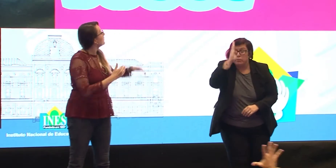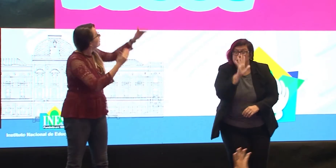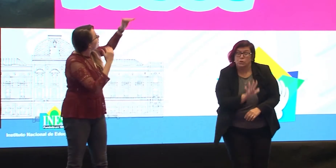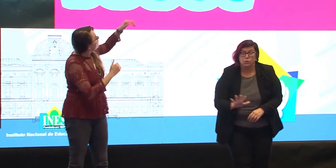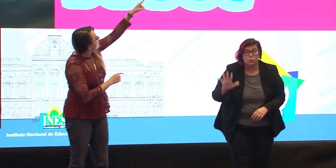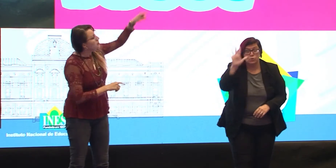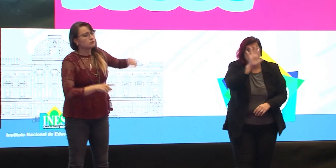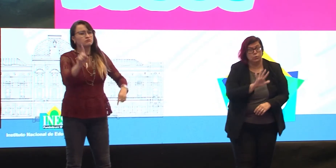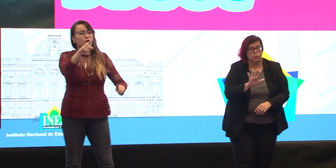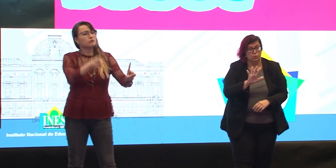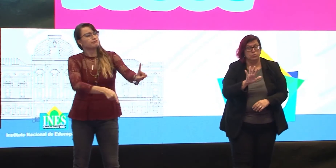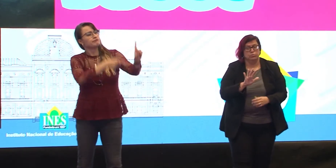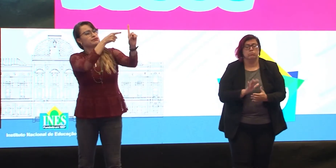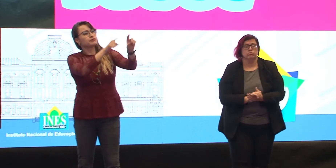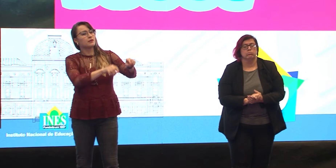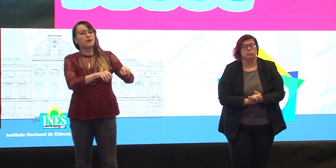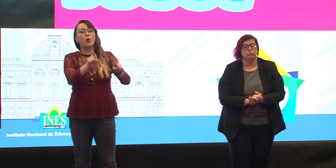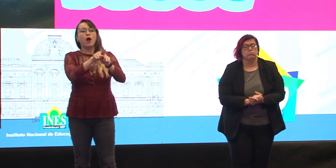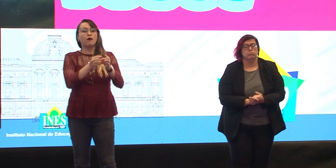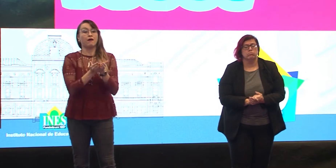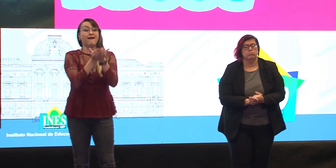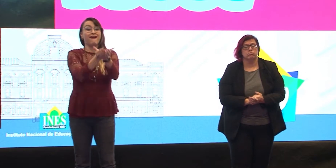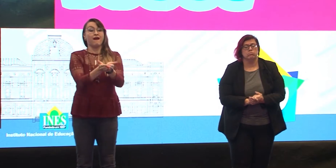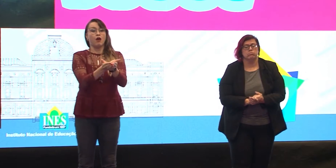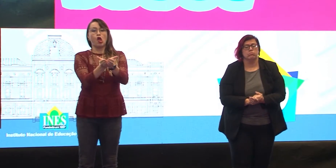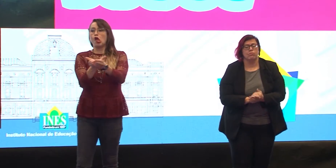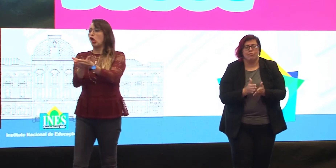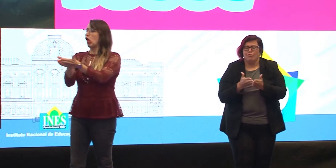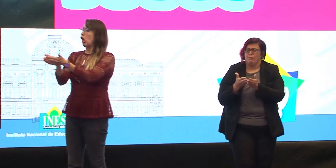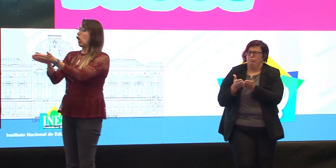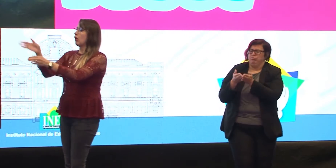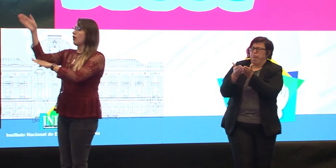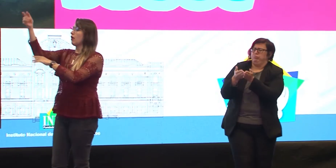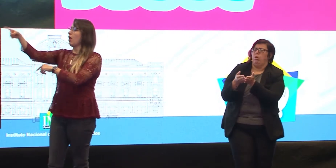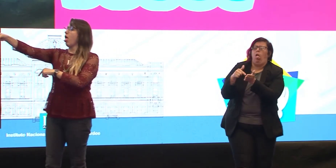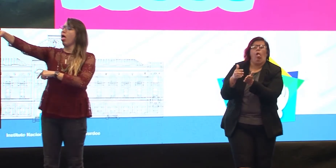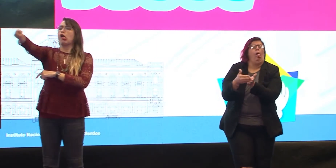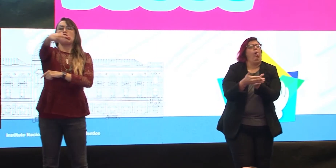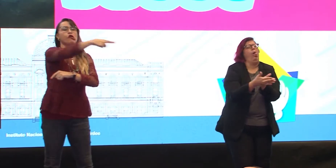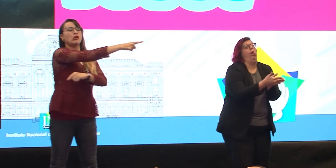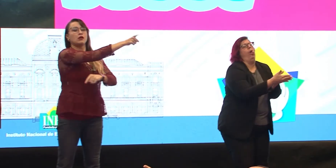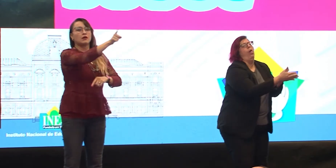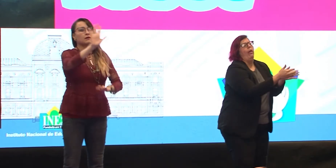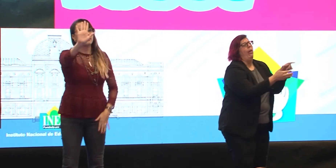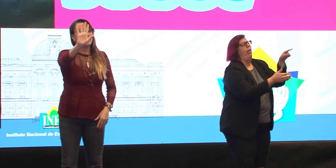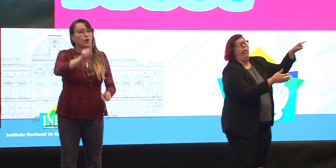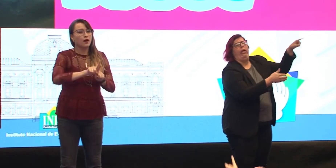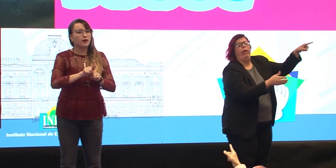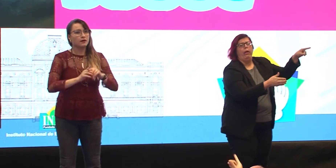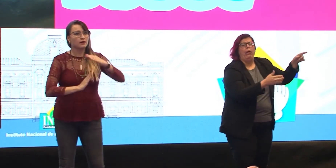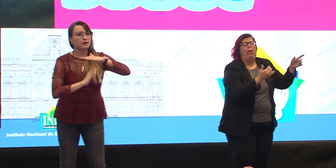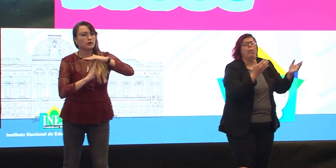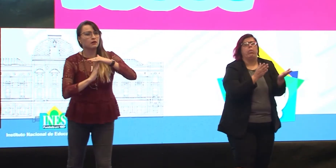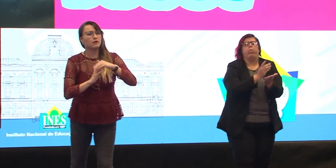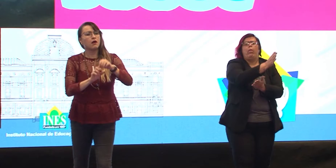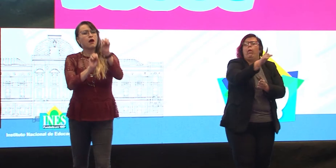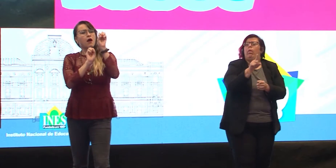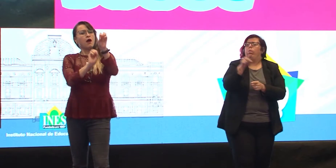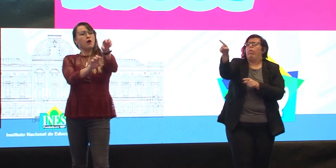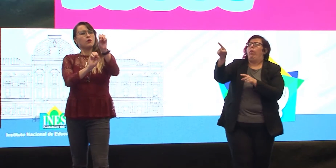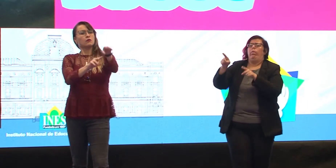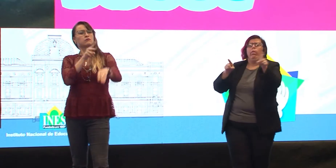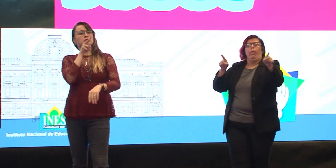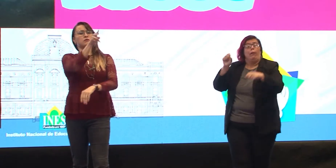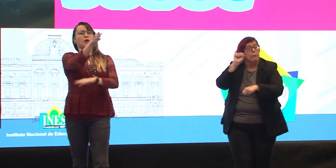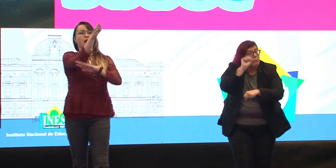O que é isso? Eu queria que a gente pensasse um pouquinho com relação a isso. Também, quais são os